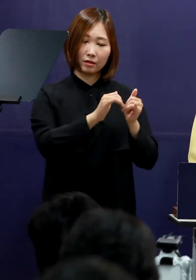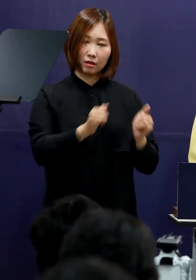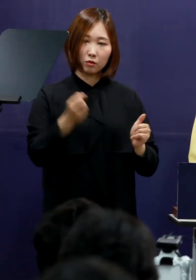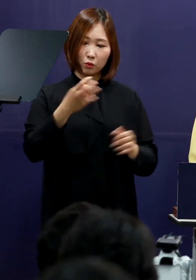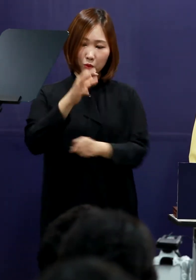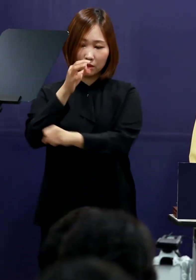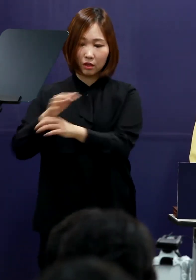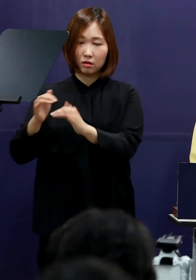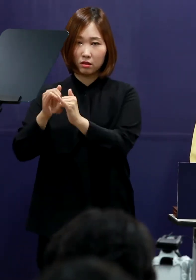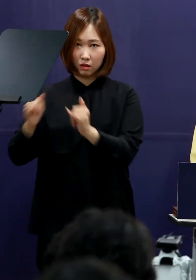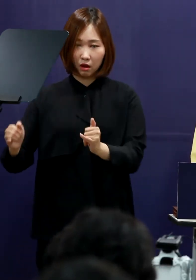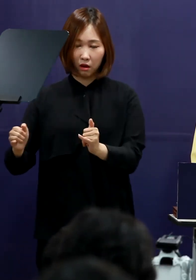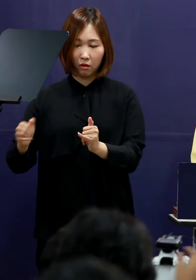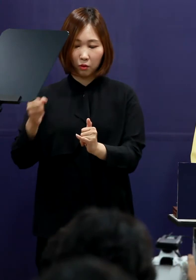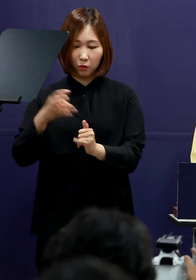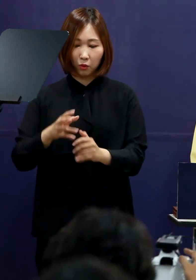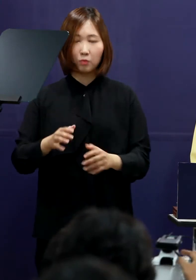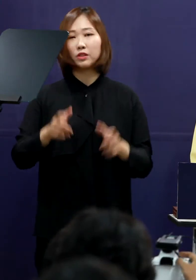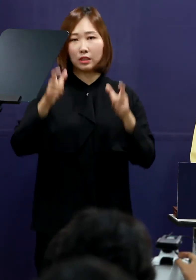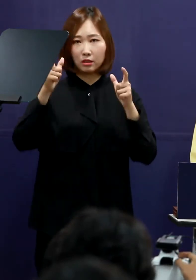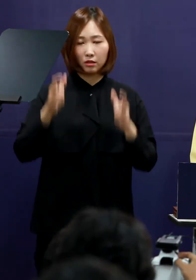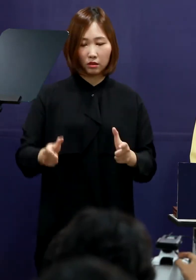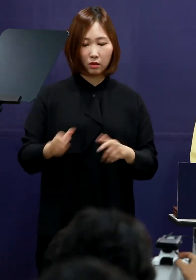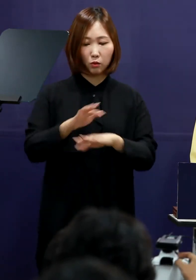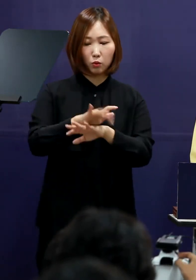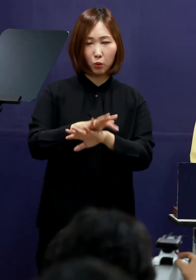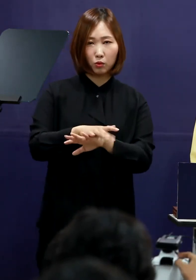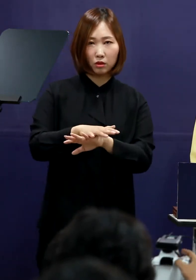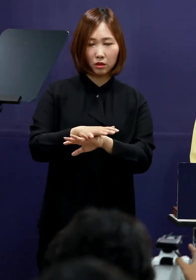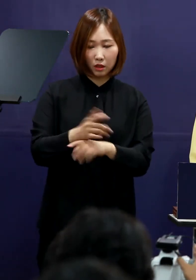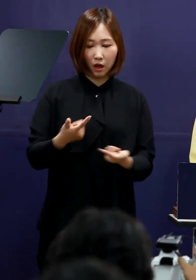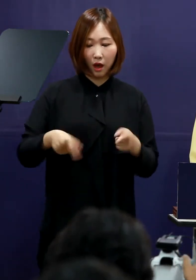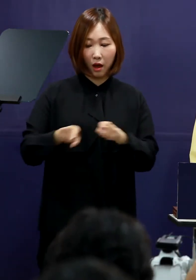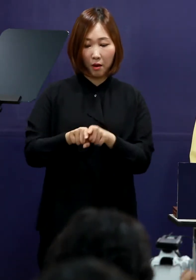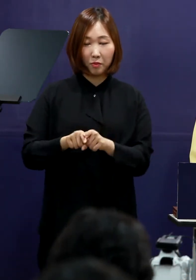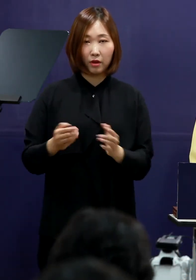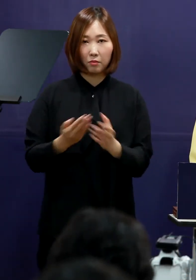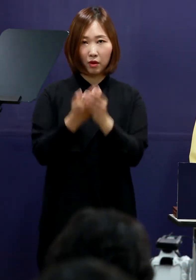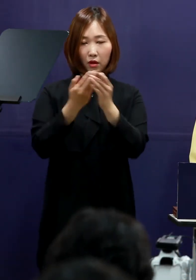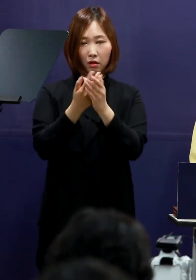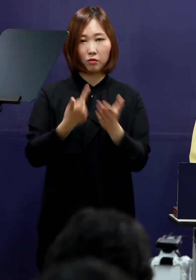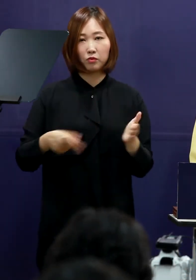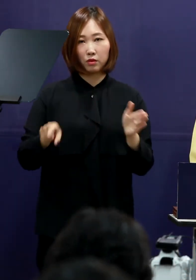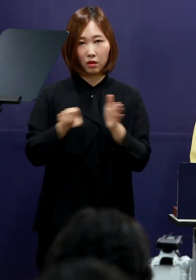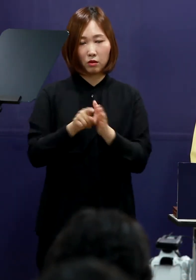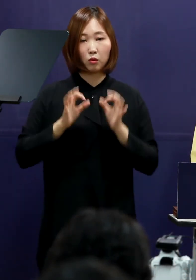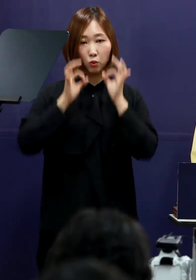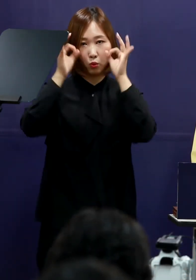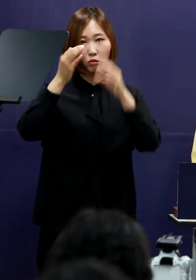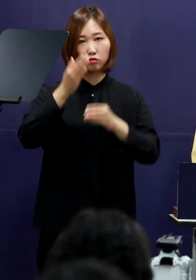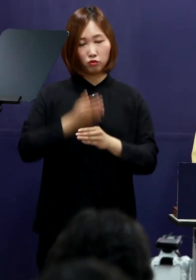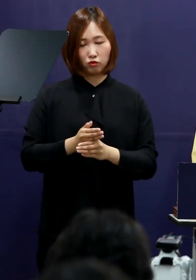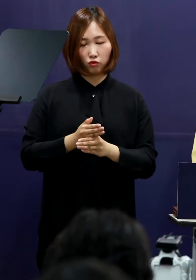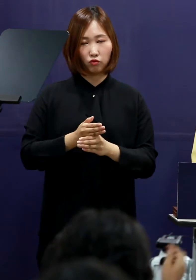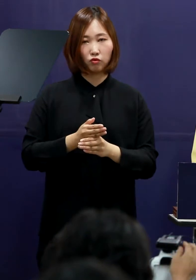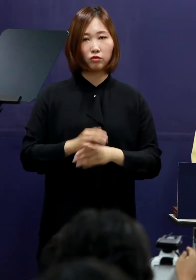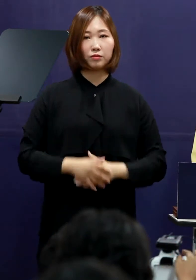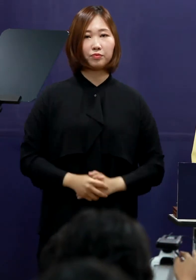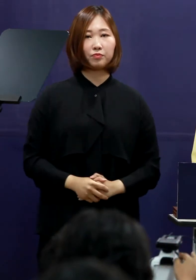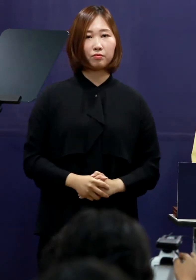확보하고 공동 상생 발전의 기틀을 마련하였습니다. 로컬푸드 운동의 확산